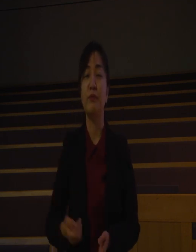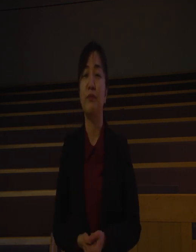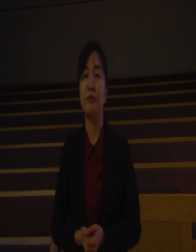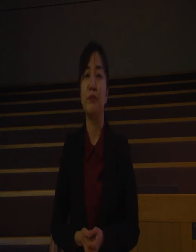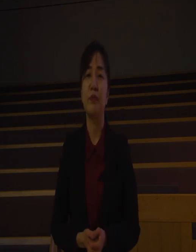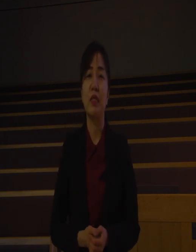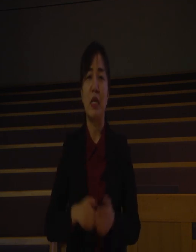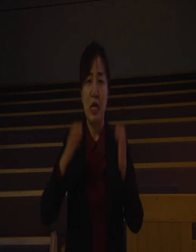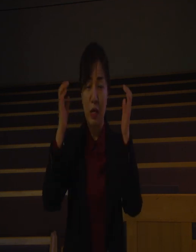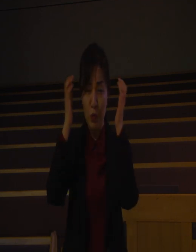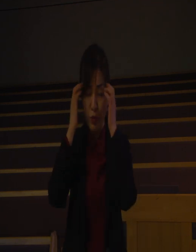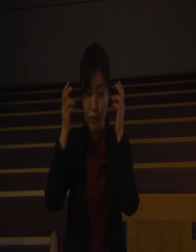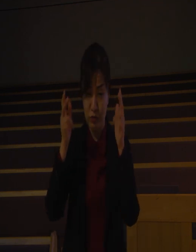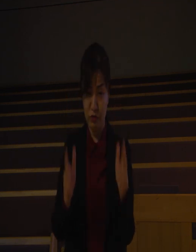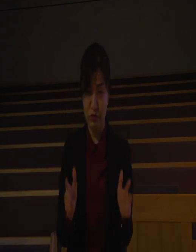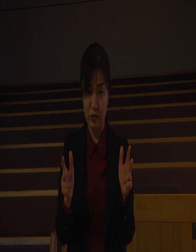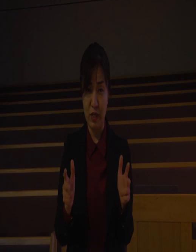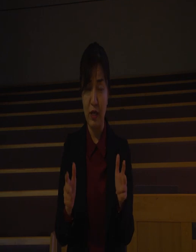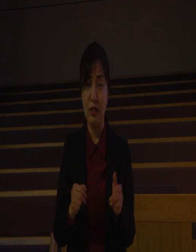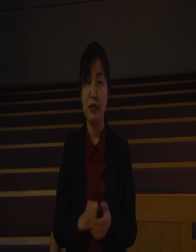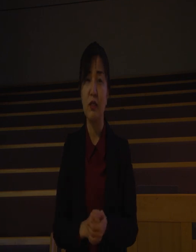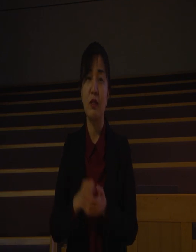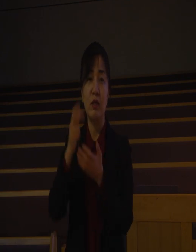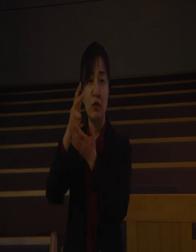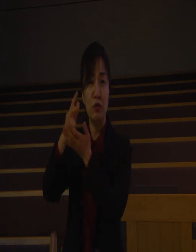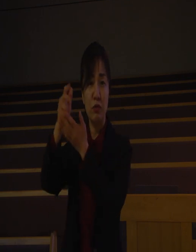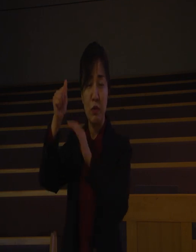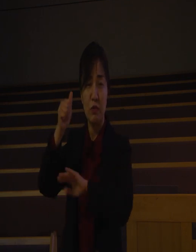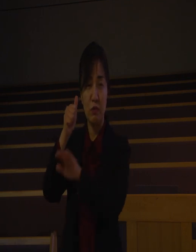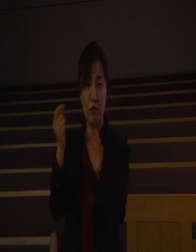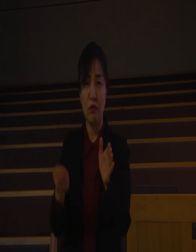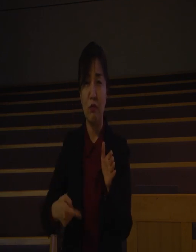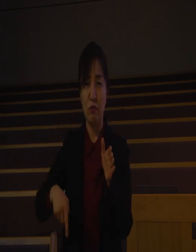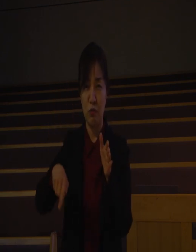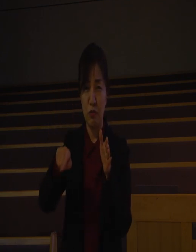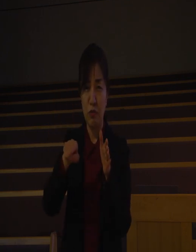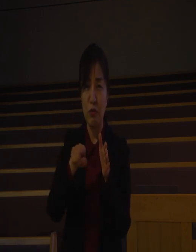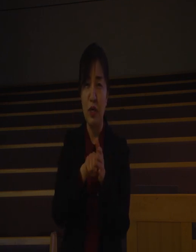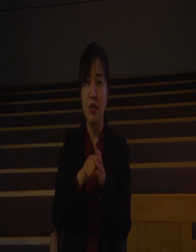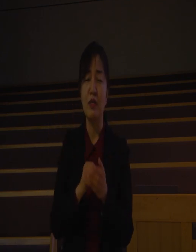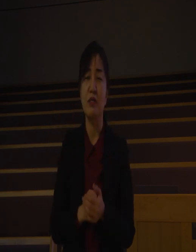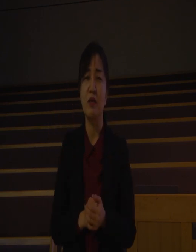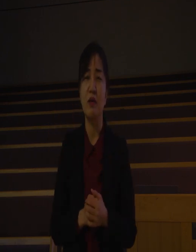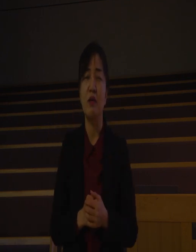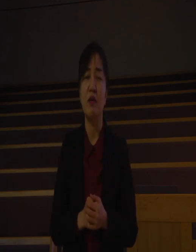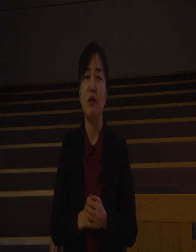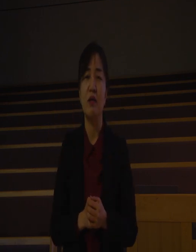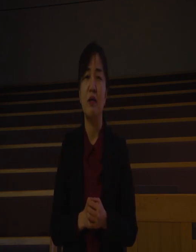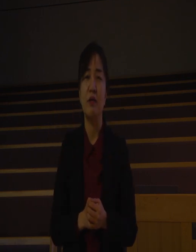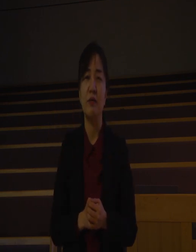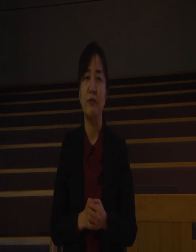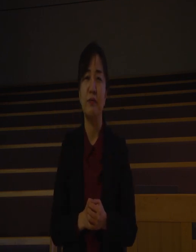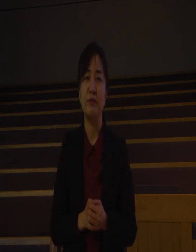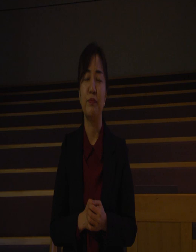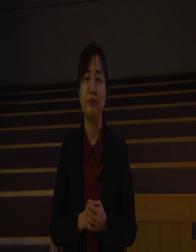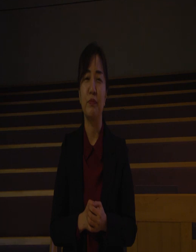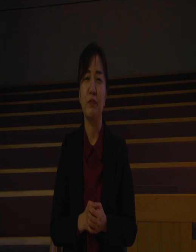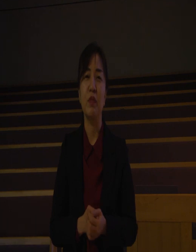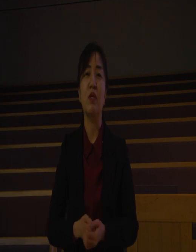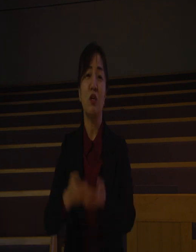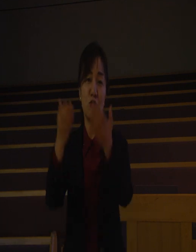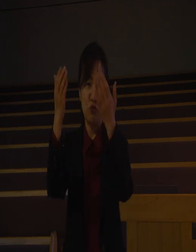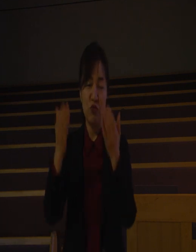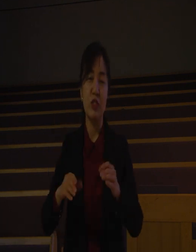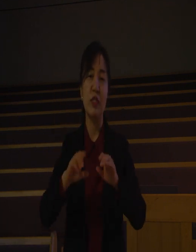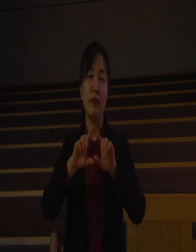여러분, 이번 고난 주간은 우리 주님께서 우리를 위해서 또한 이 한 주간 펼쳐주신 만찬의